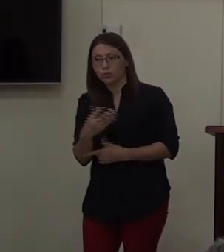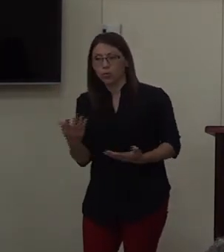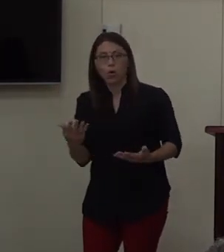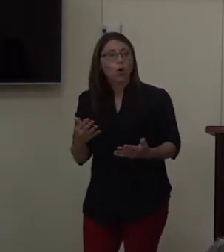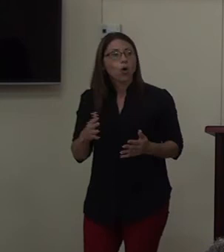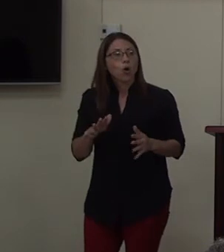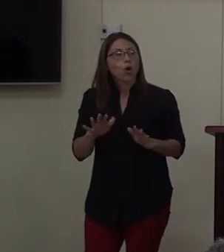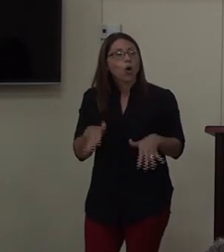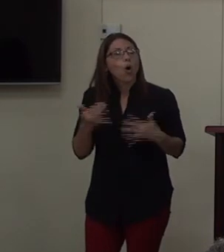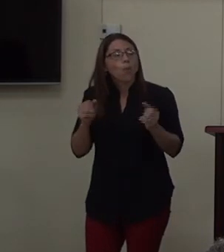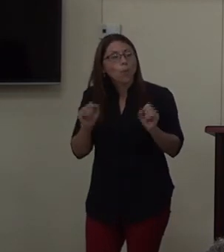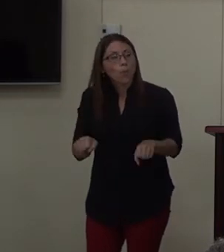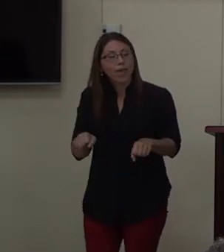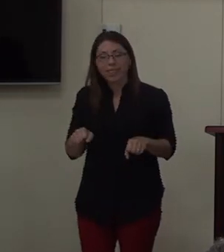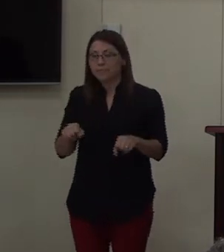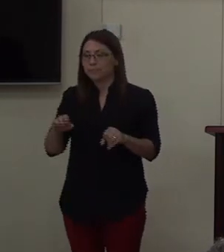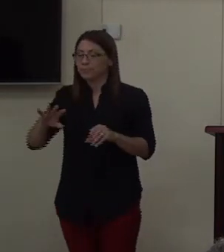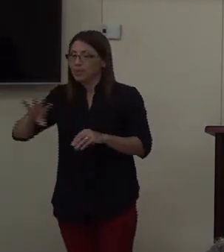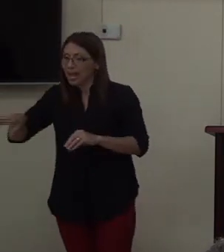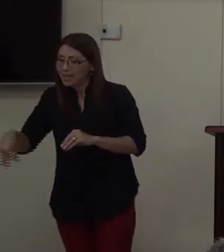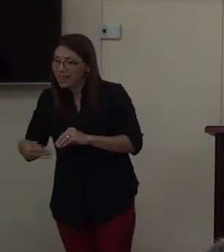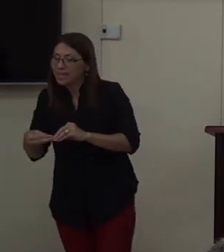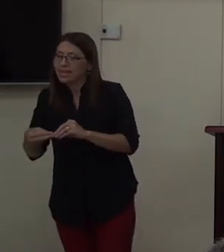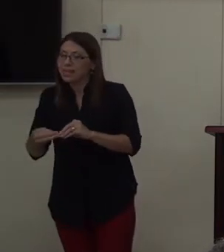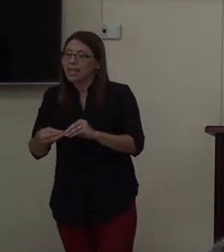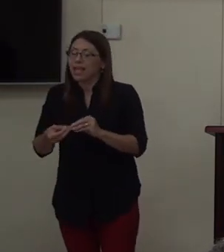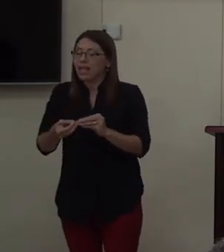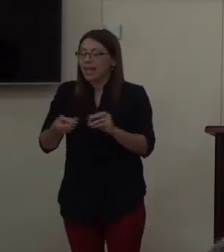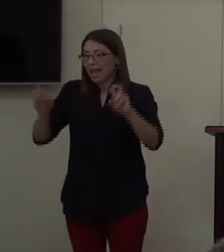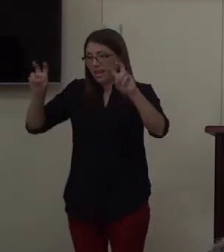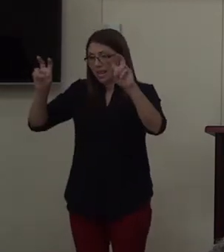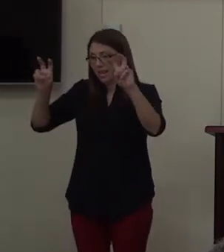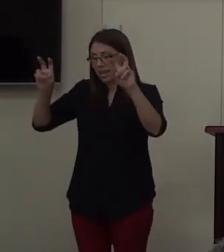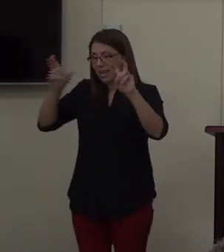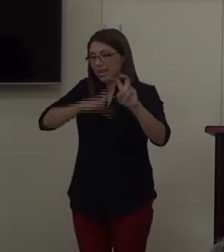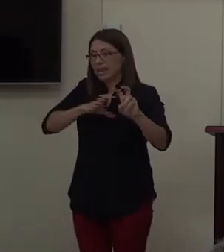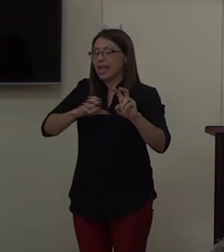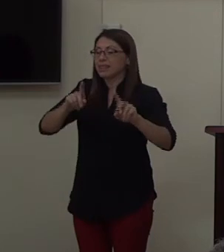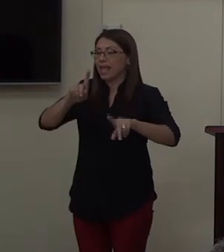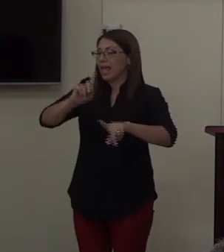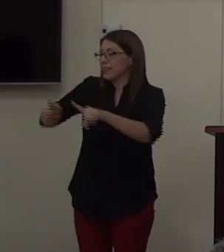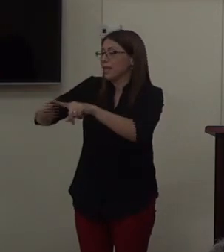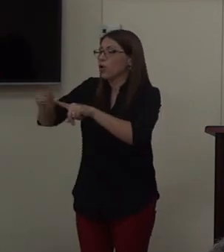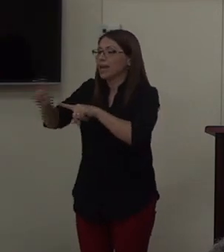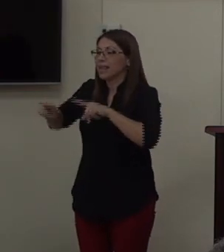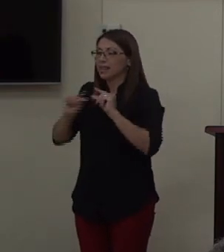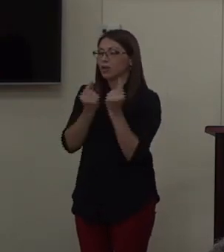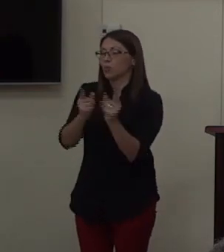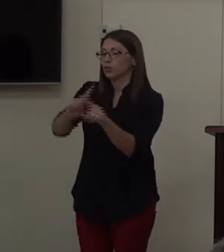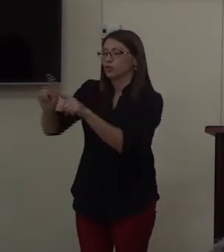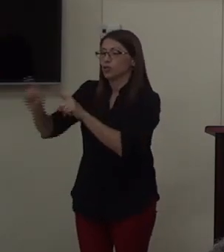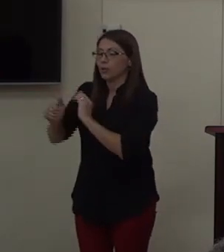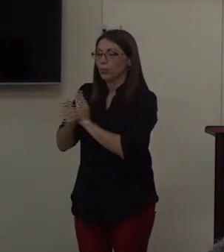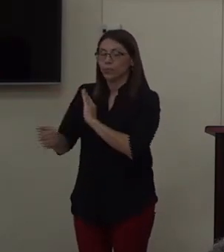añadir el ingrediente heterogeneidad de grupos y de competencias? Bueno, es que está añadido desde el